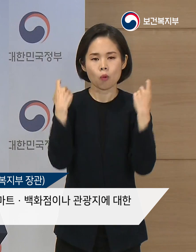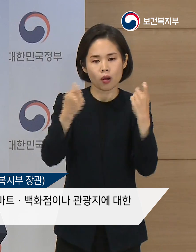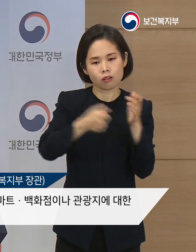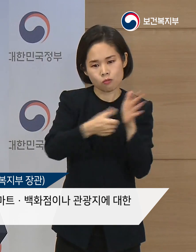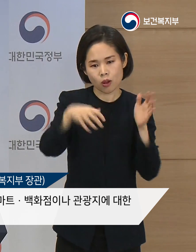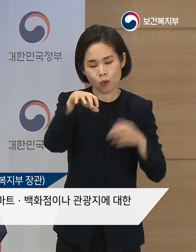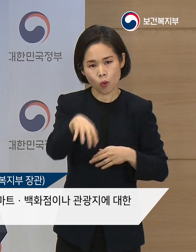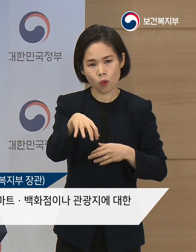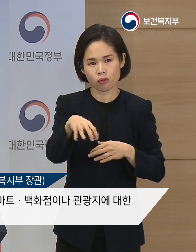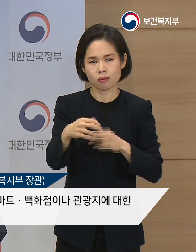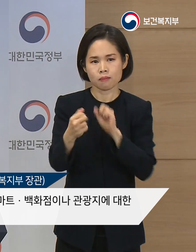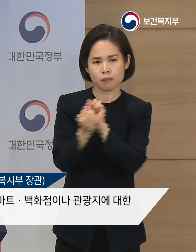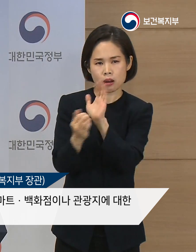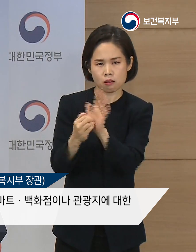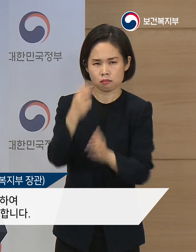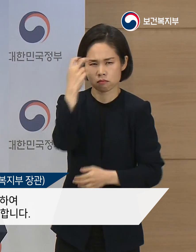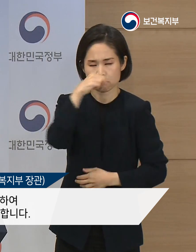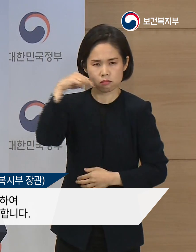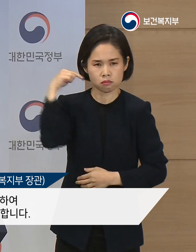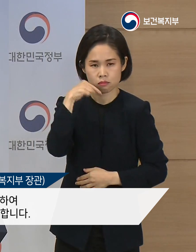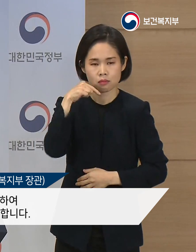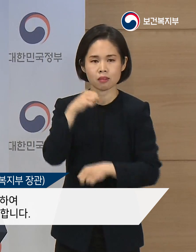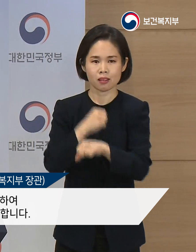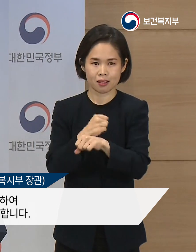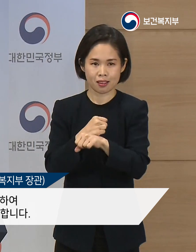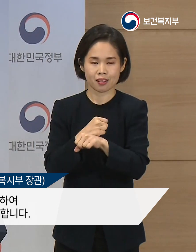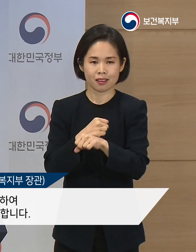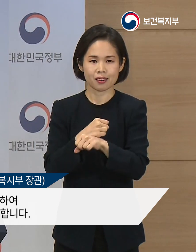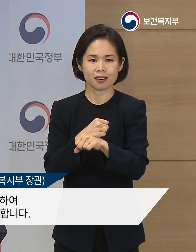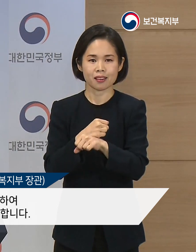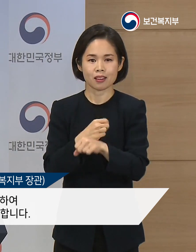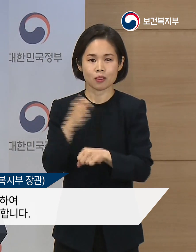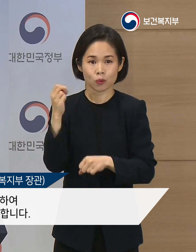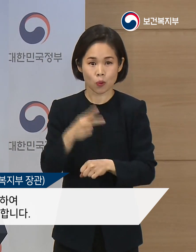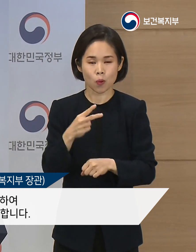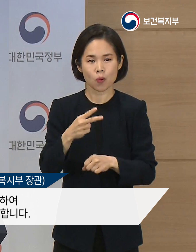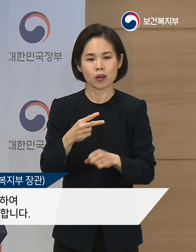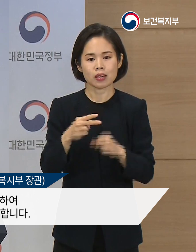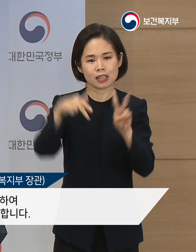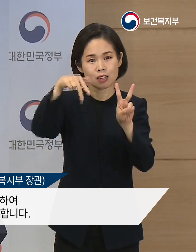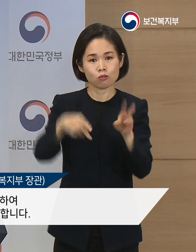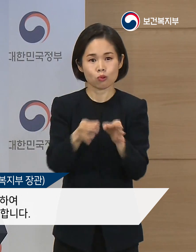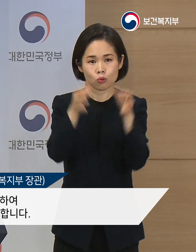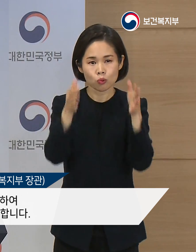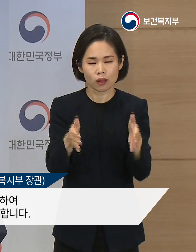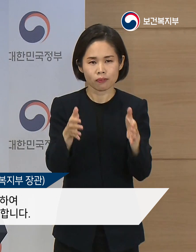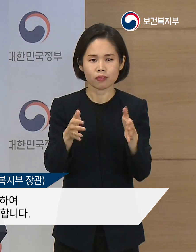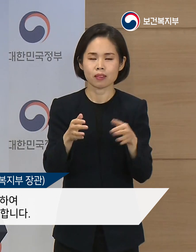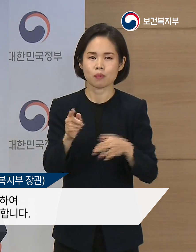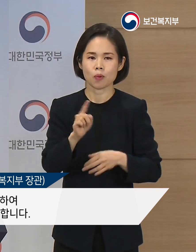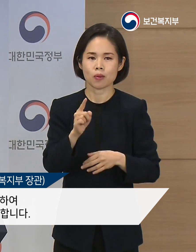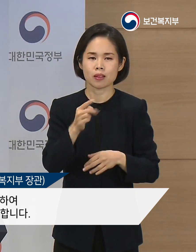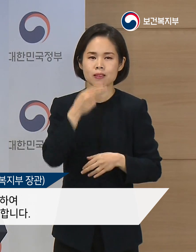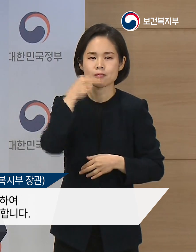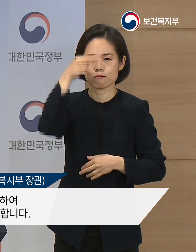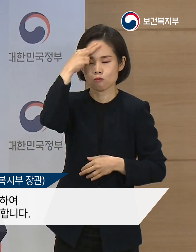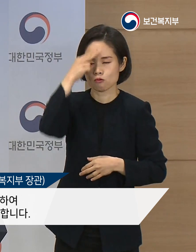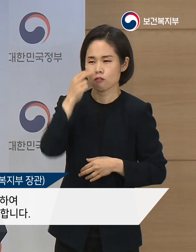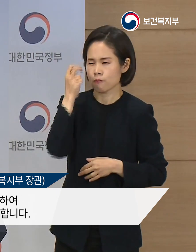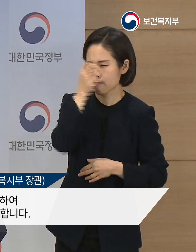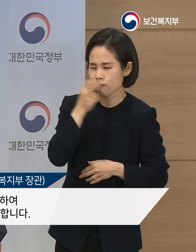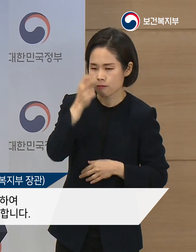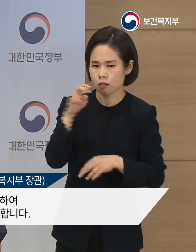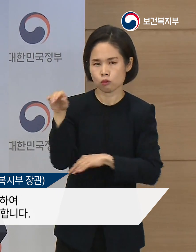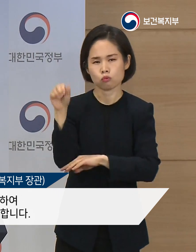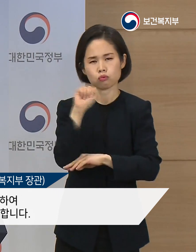대한 방역 점검은 강화합니다. 이와 더불어 2주간 음주운전 단속도 강화하여 늦은